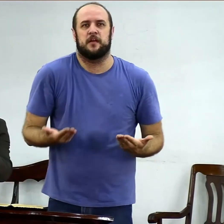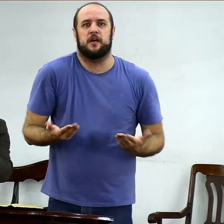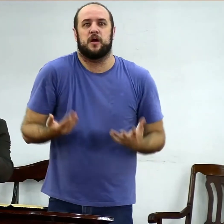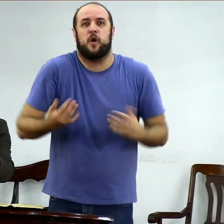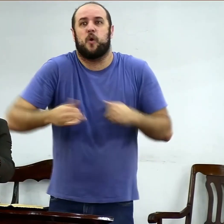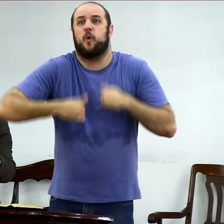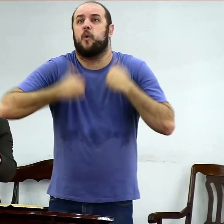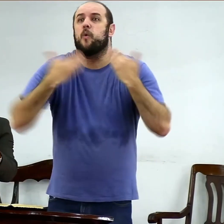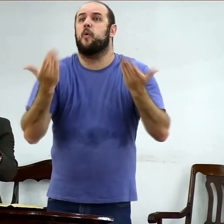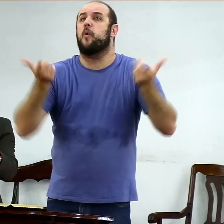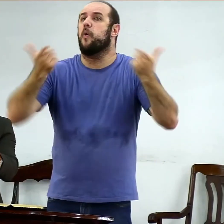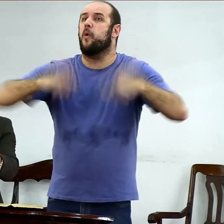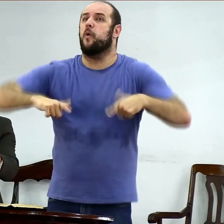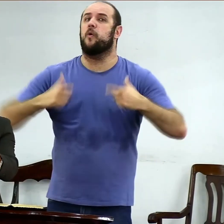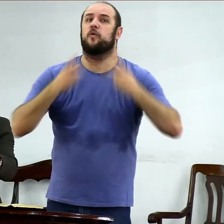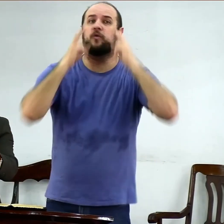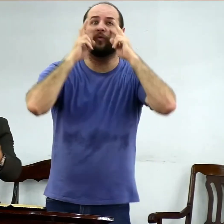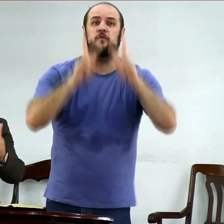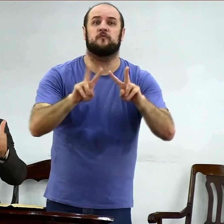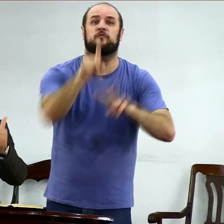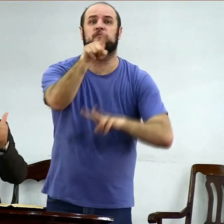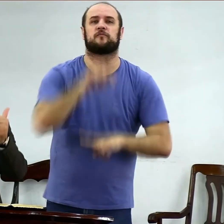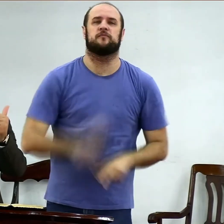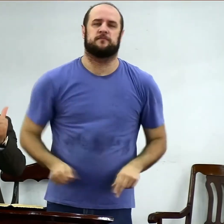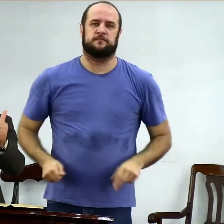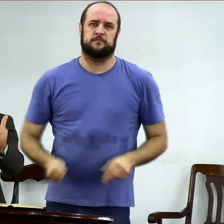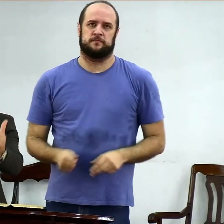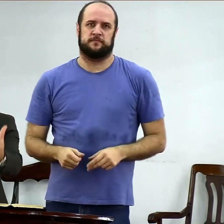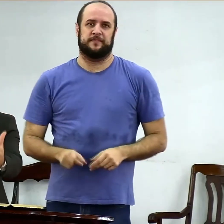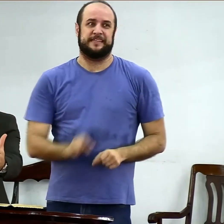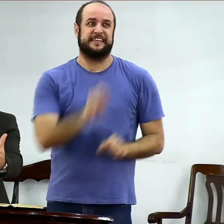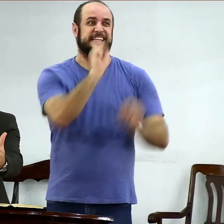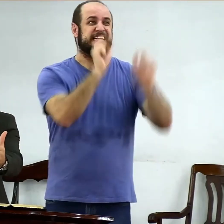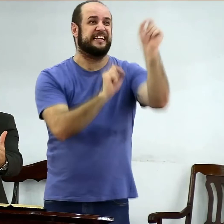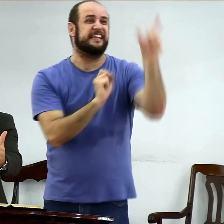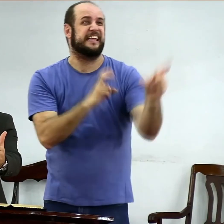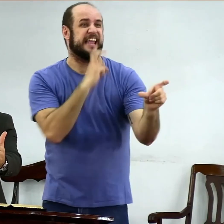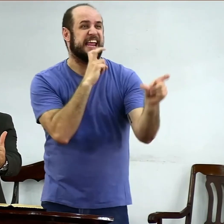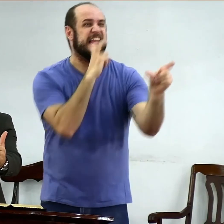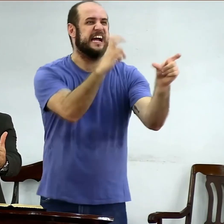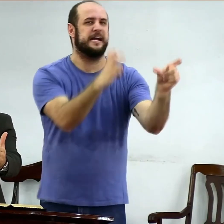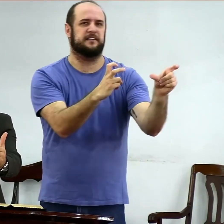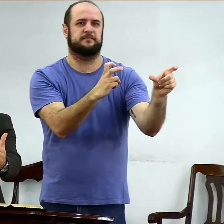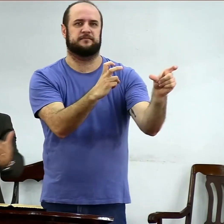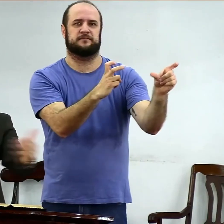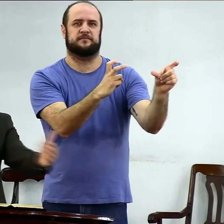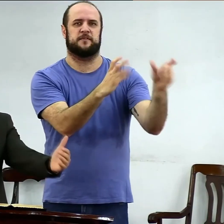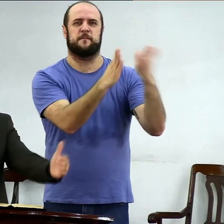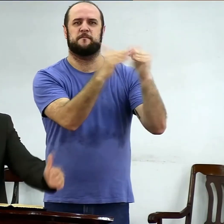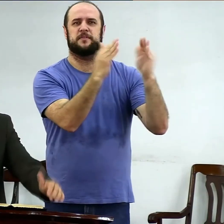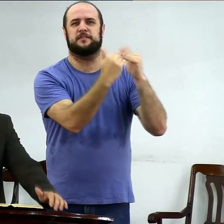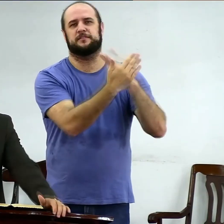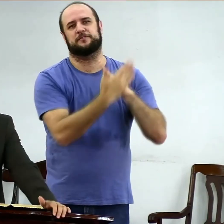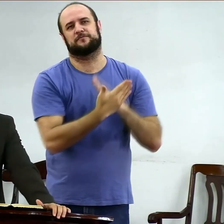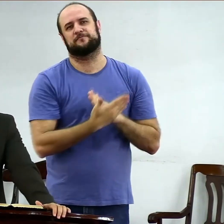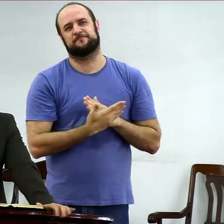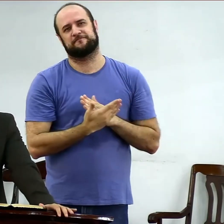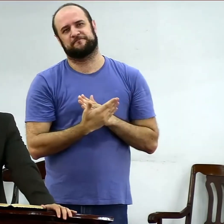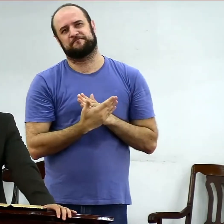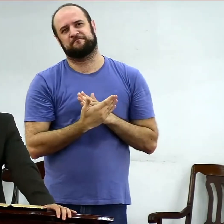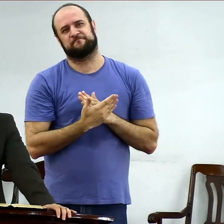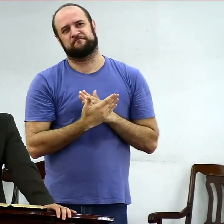tem olhado? Para quem você tem clamado nesses momentos de